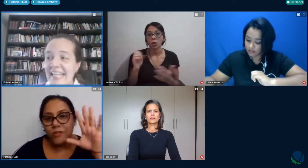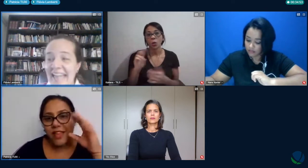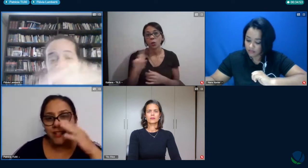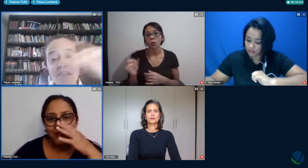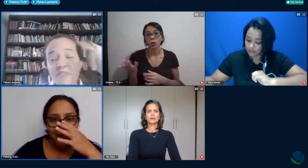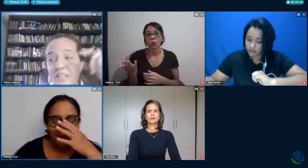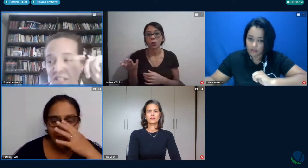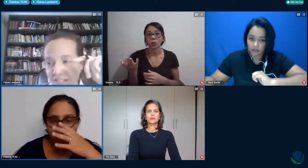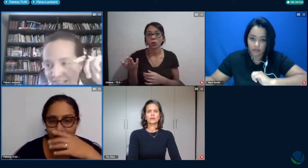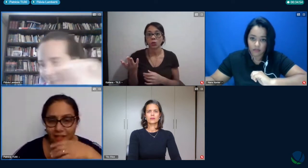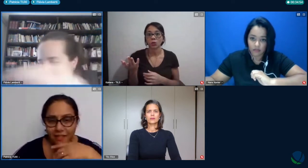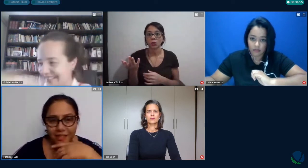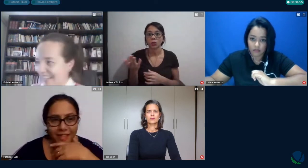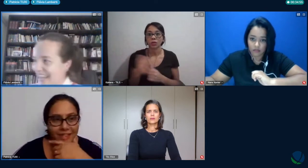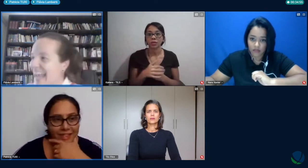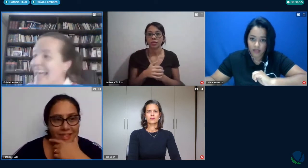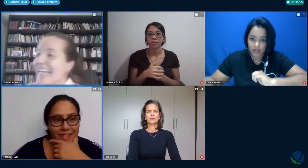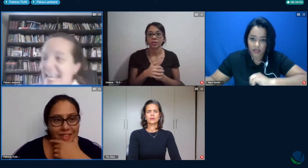se alguém.